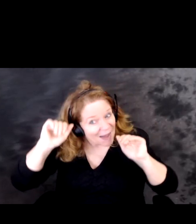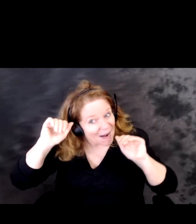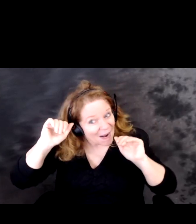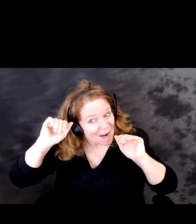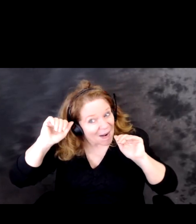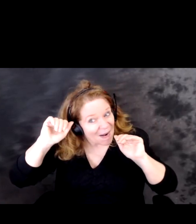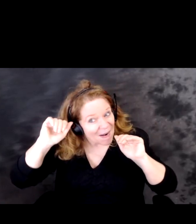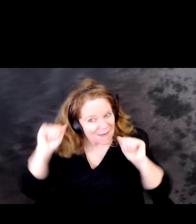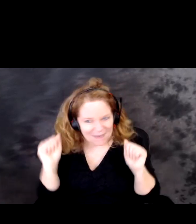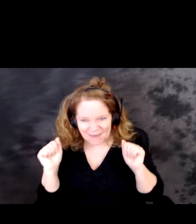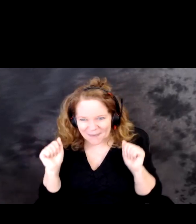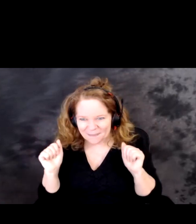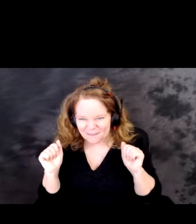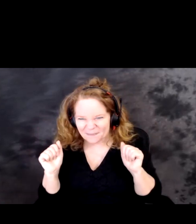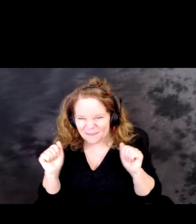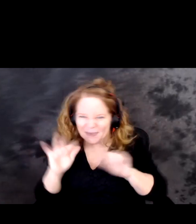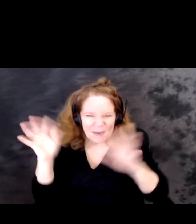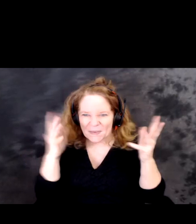Hola.